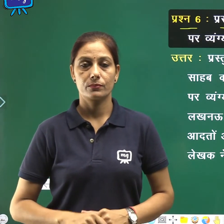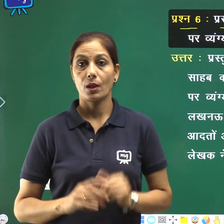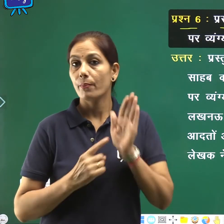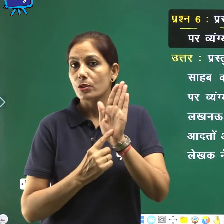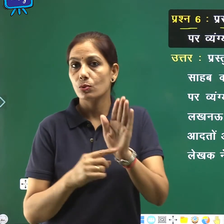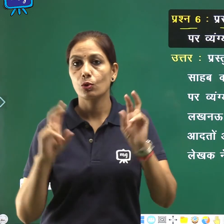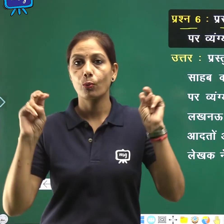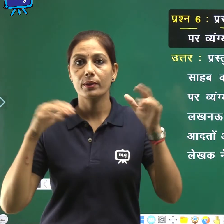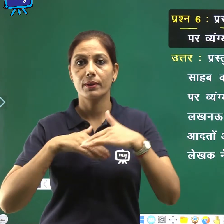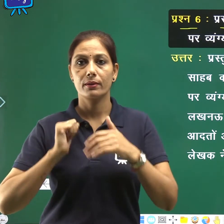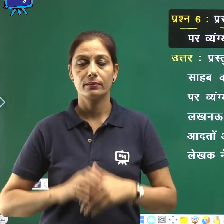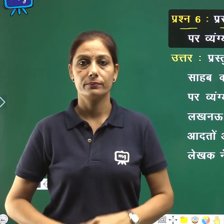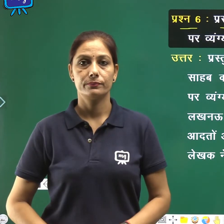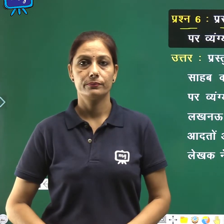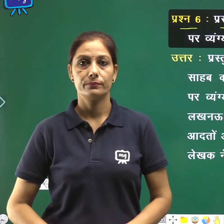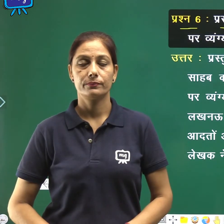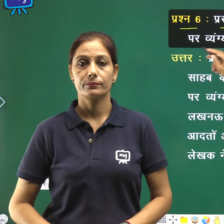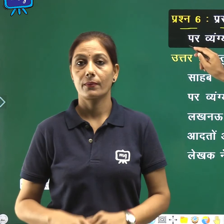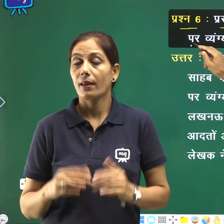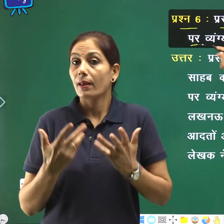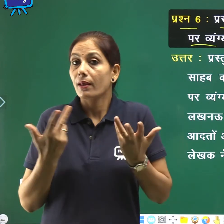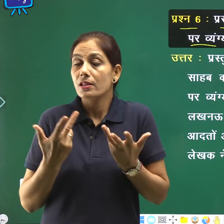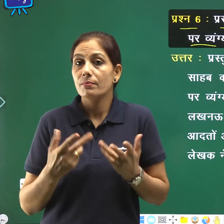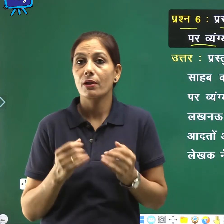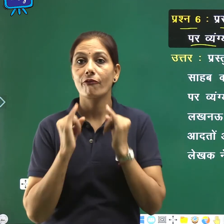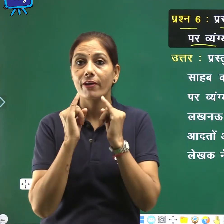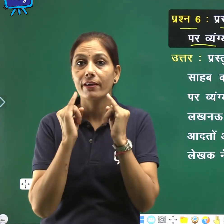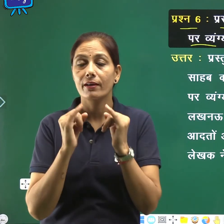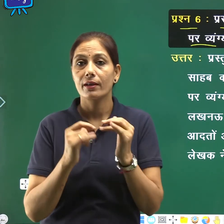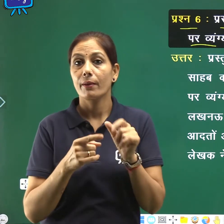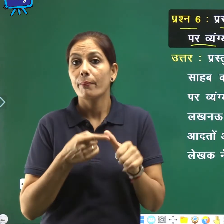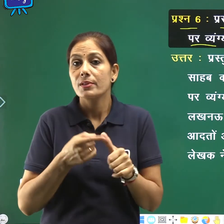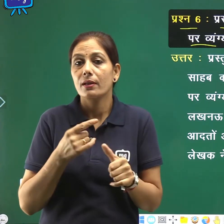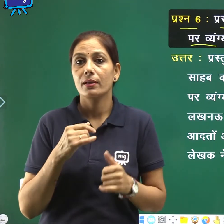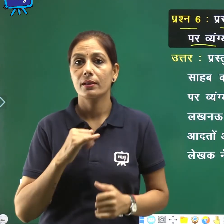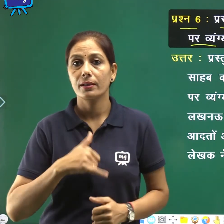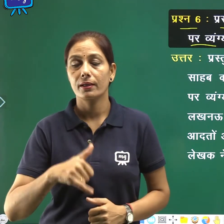प्रस्तुत पाठ में किस पर व्यंग्य किया गया है?